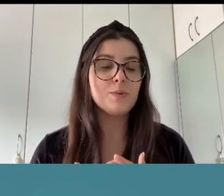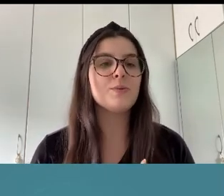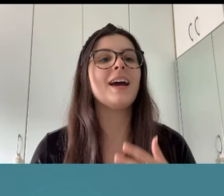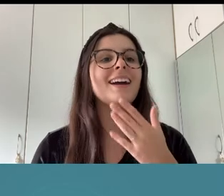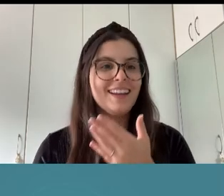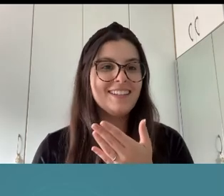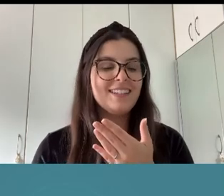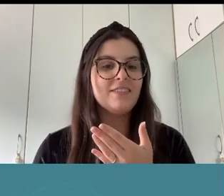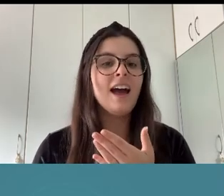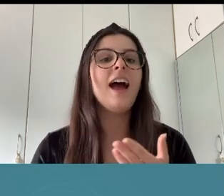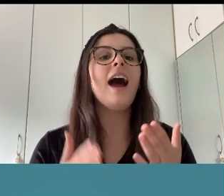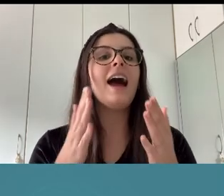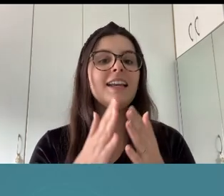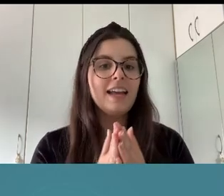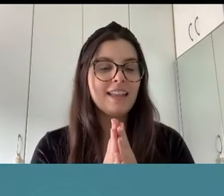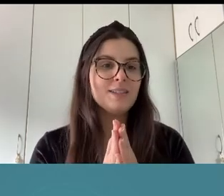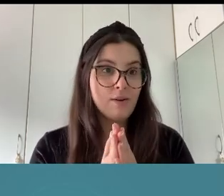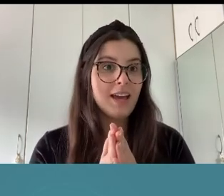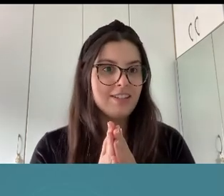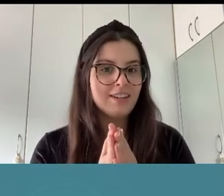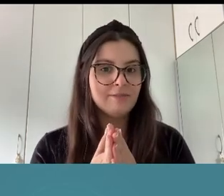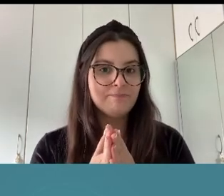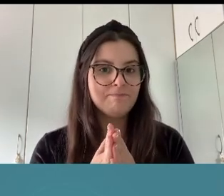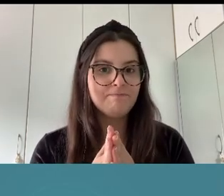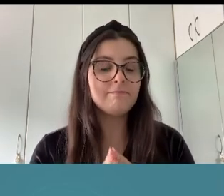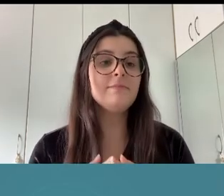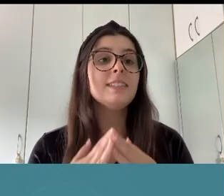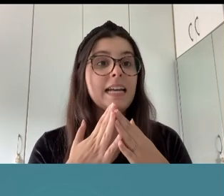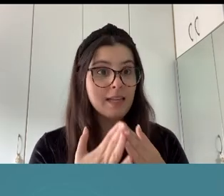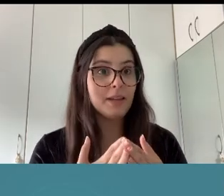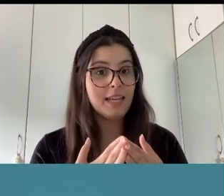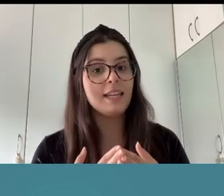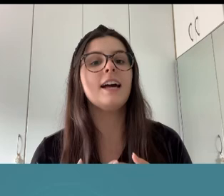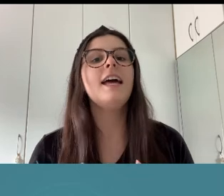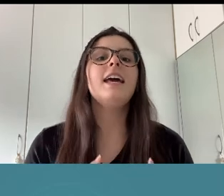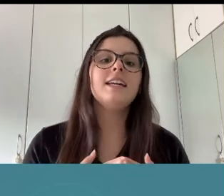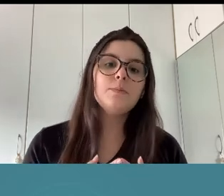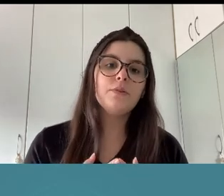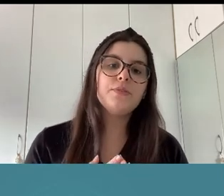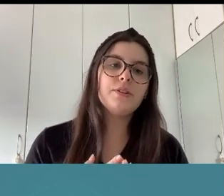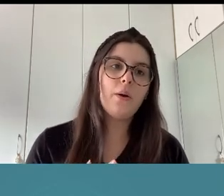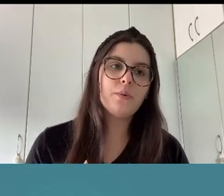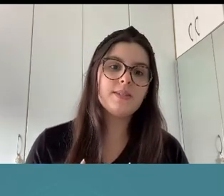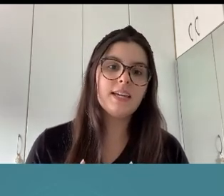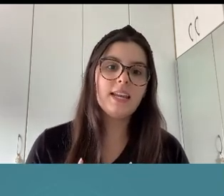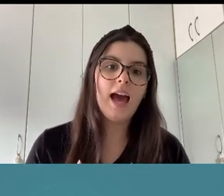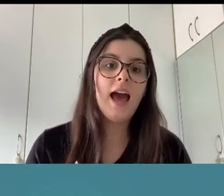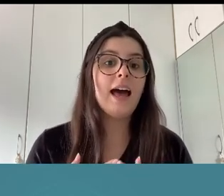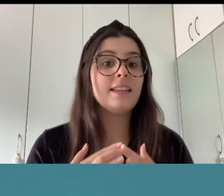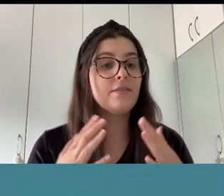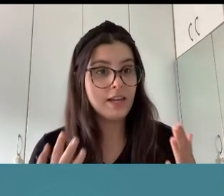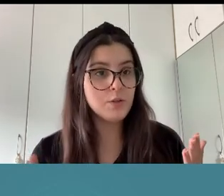uma postura criativa aliada à sua ética. Dessa maneira, esse profissional